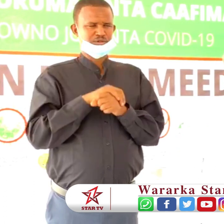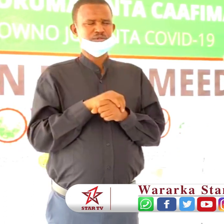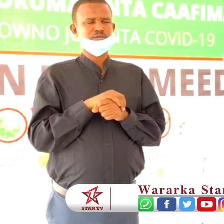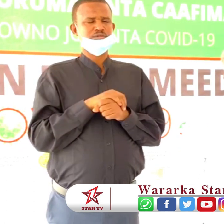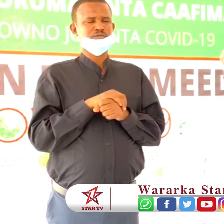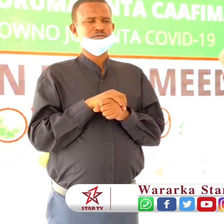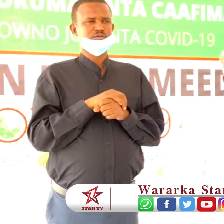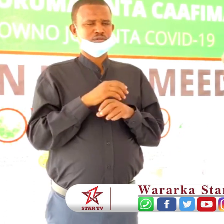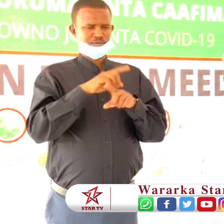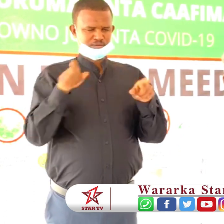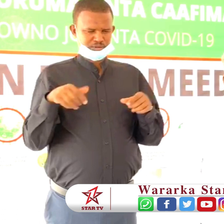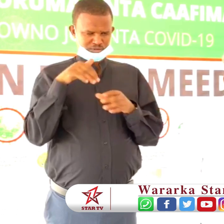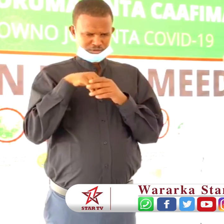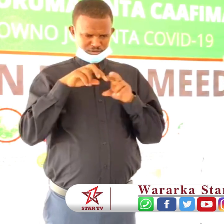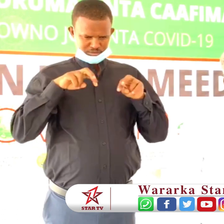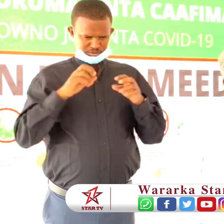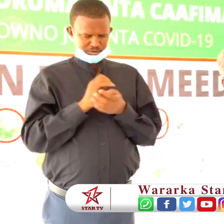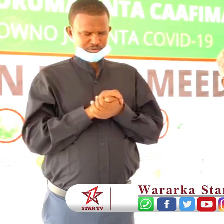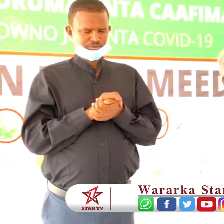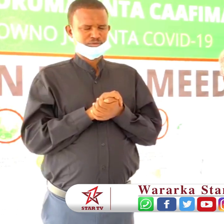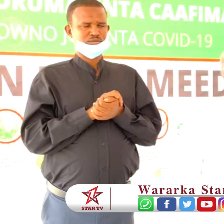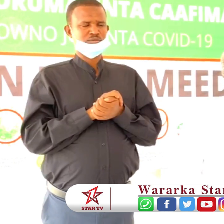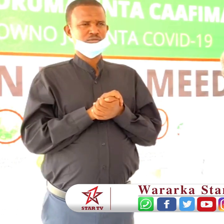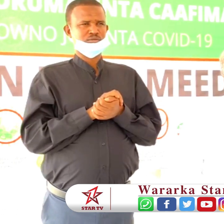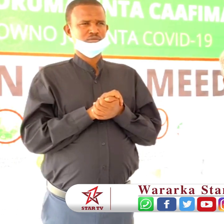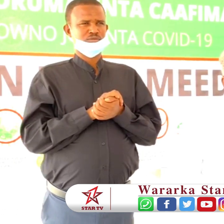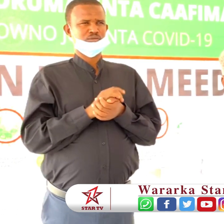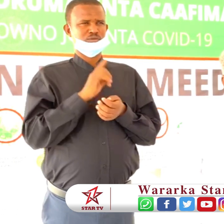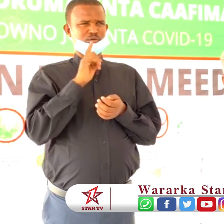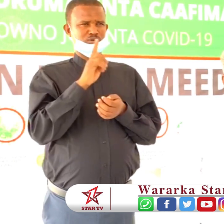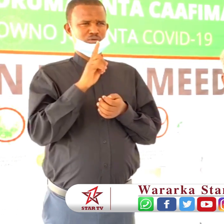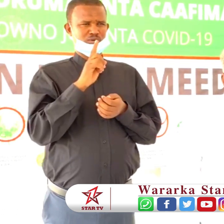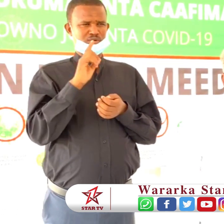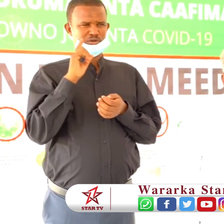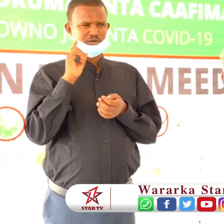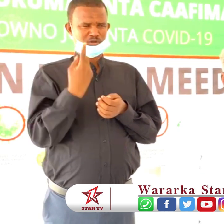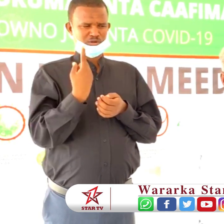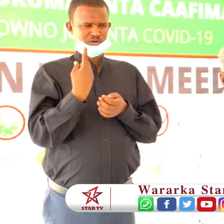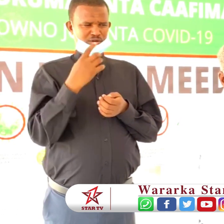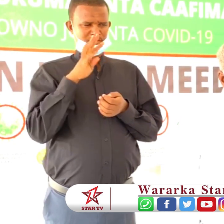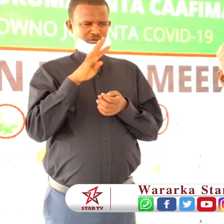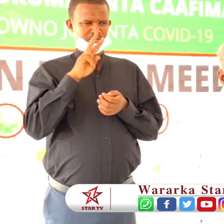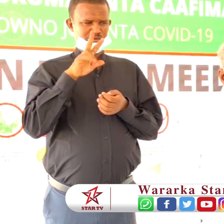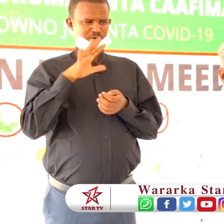meelaha waa la eega, iyaduna waa 1,452.